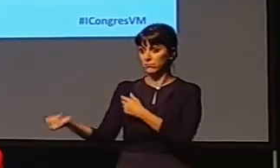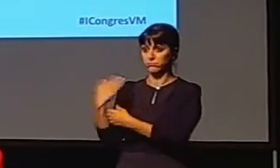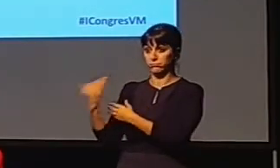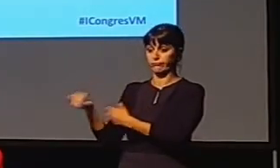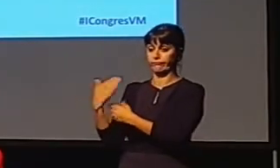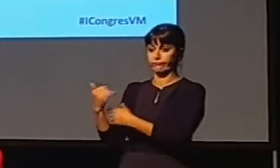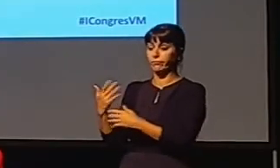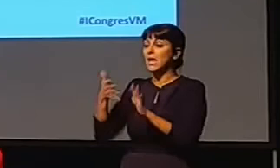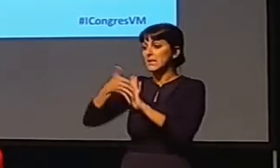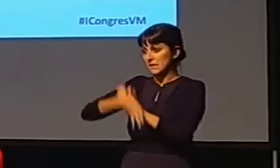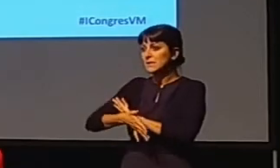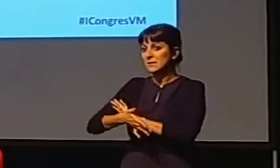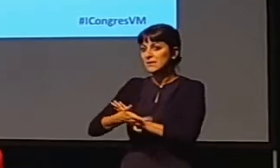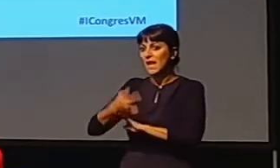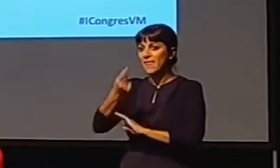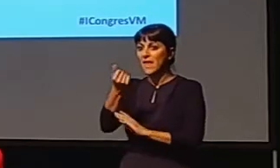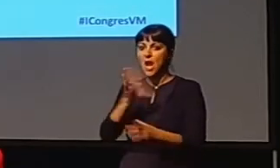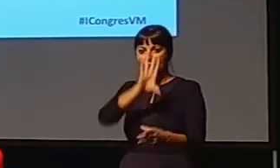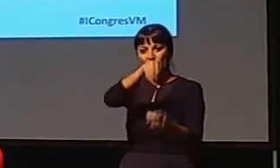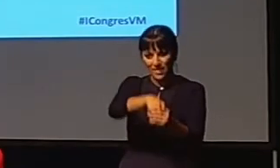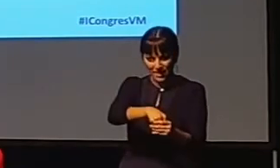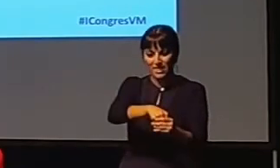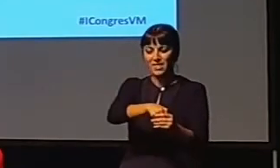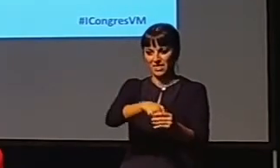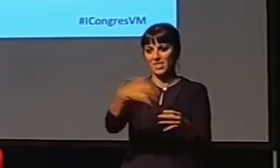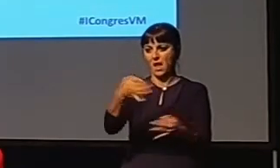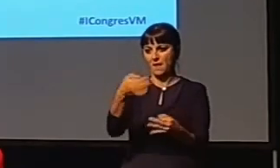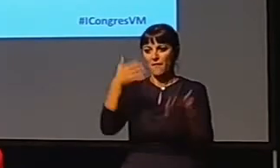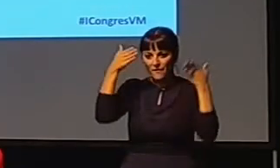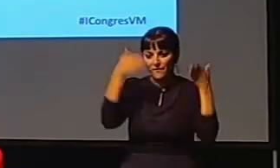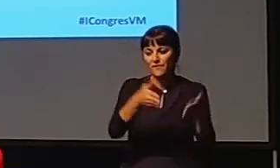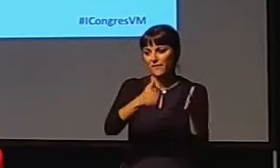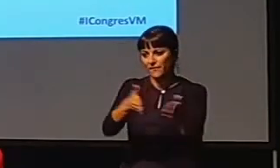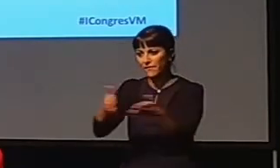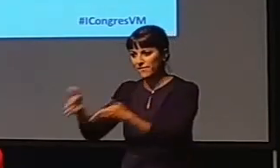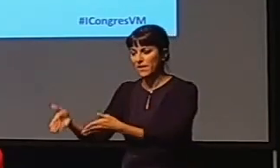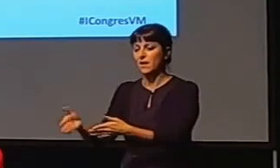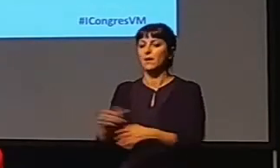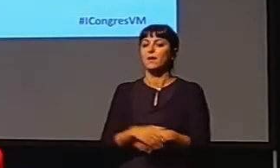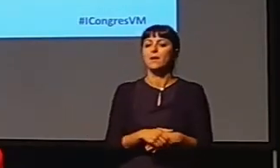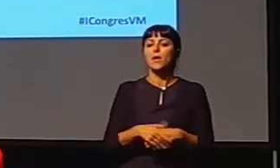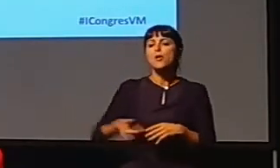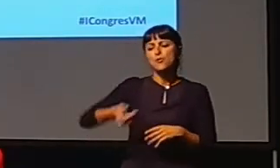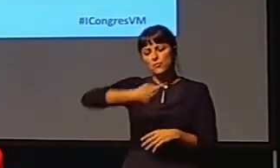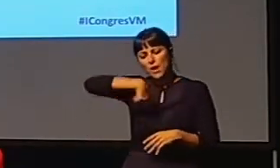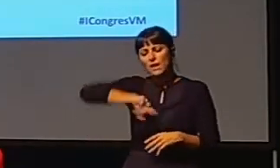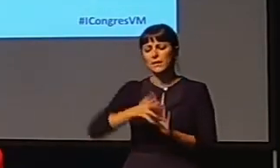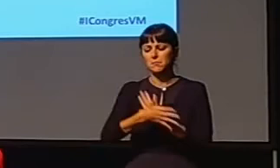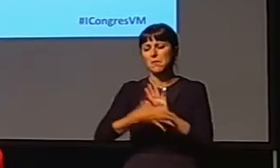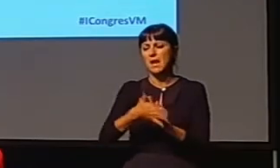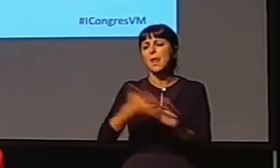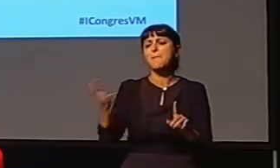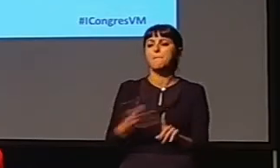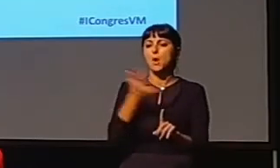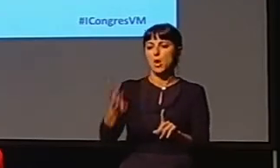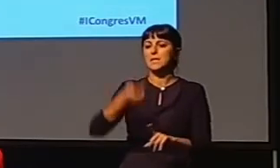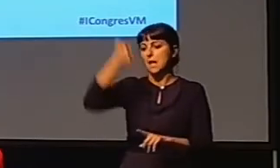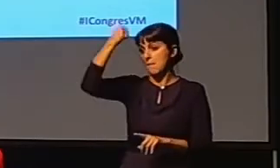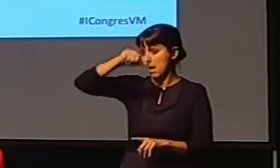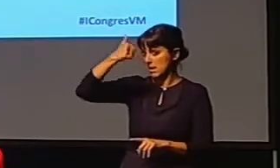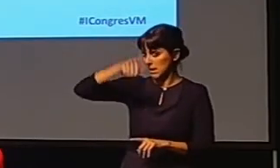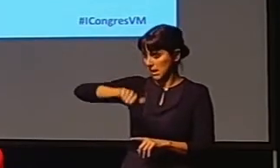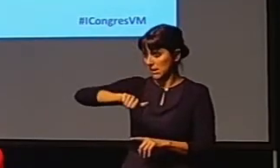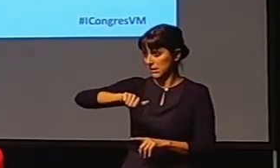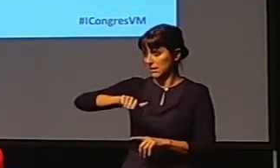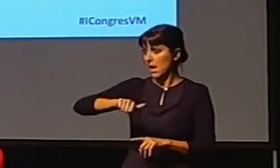estructurals. I quan parlem de la violència masclista i estem tan fotudes d'estar treballant, perquè moltes de nosaltres, quan després parlem en el